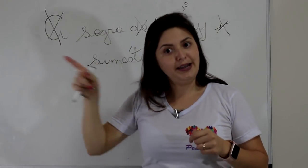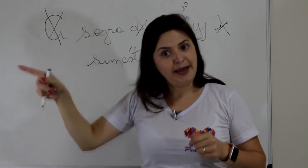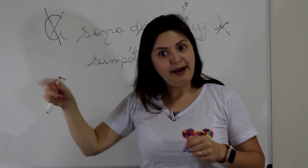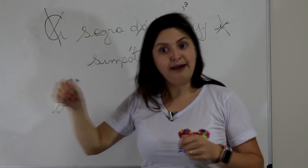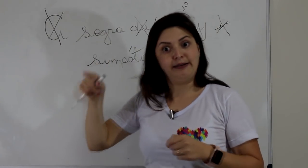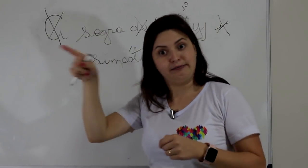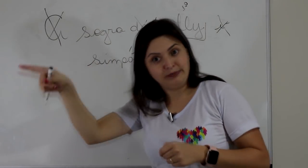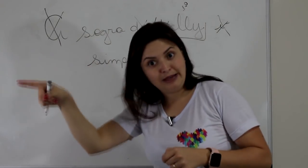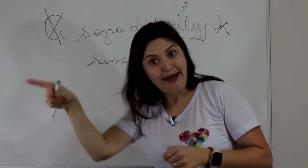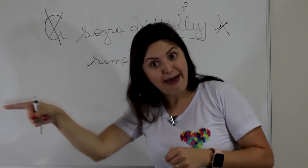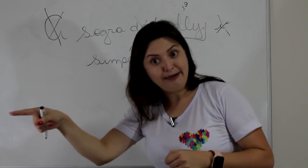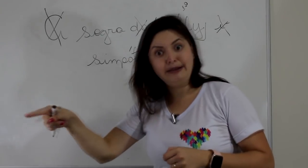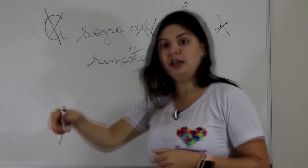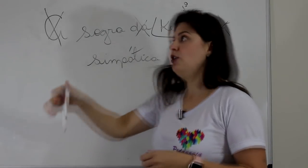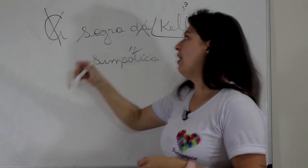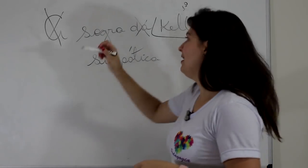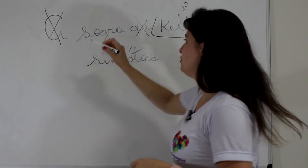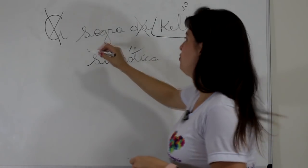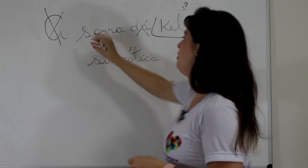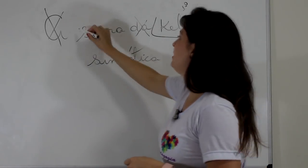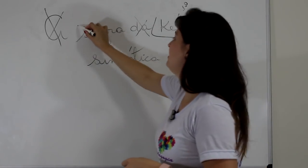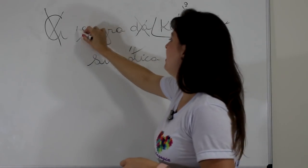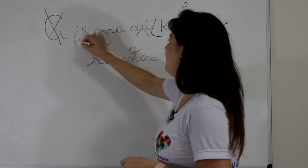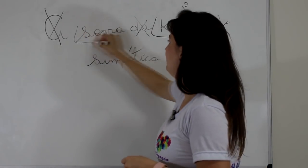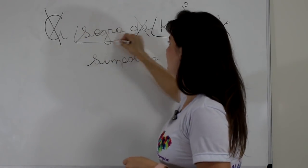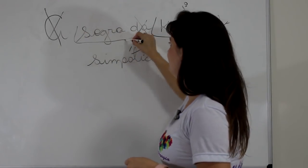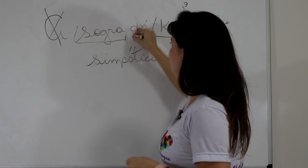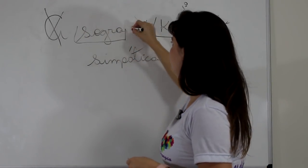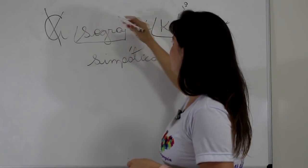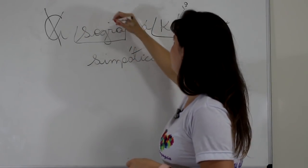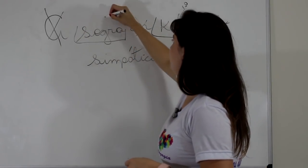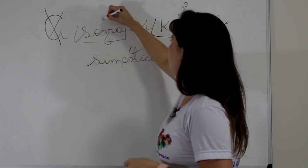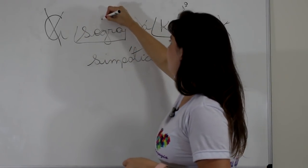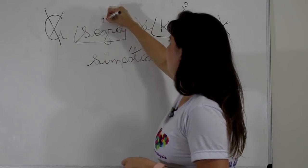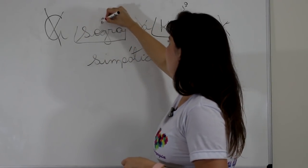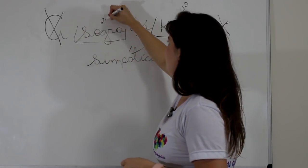né, ela ali, ó, a sogra dela.